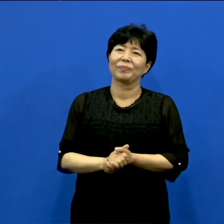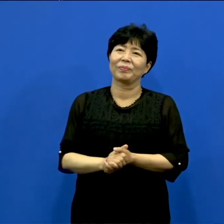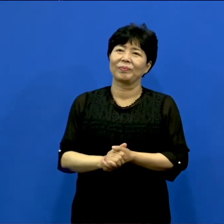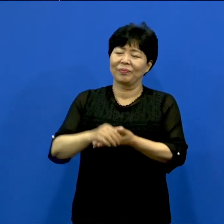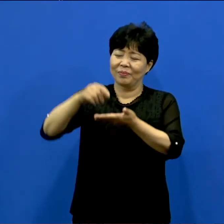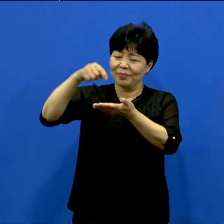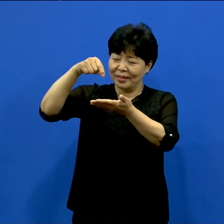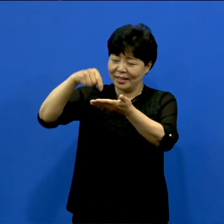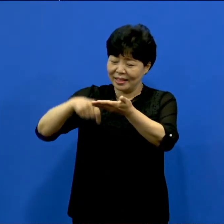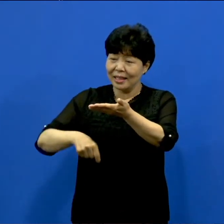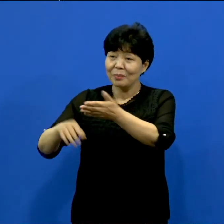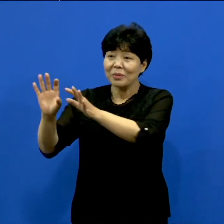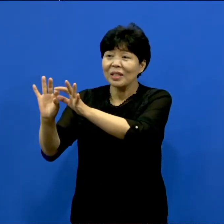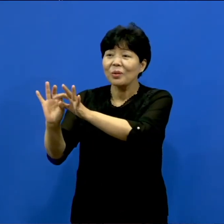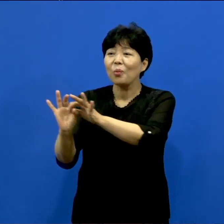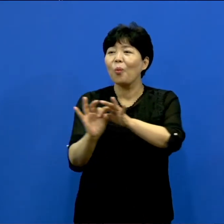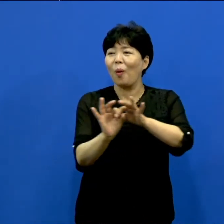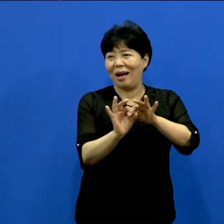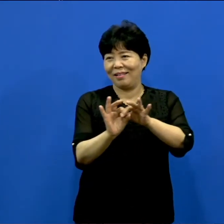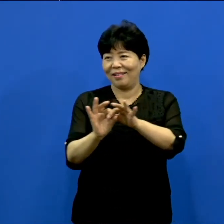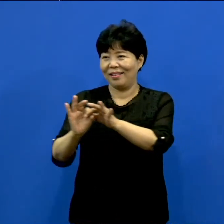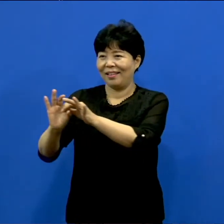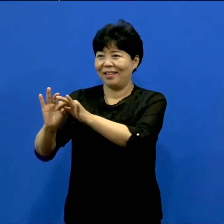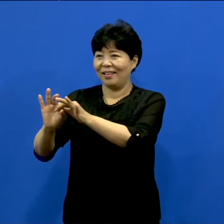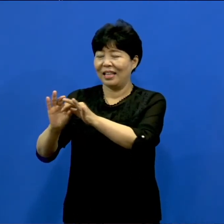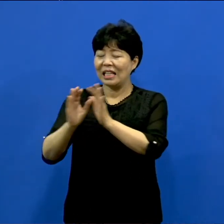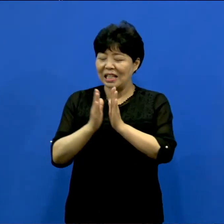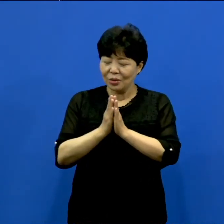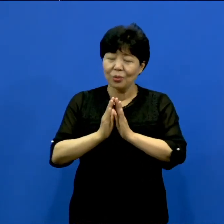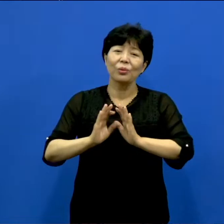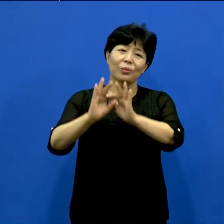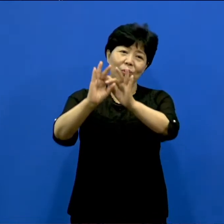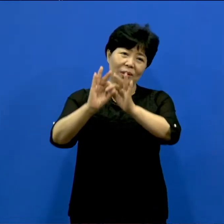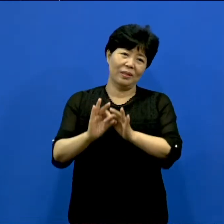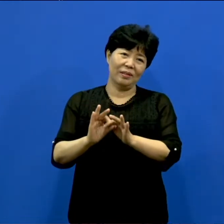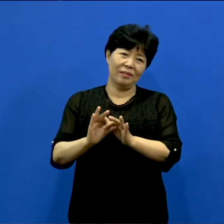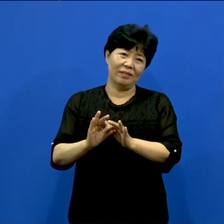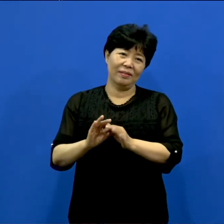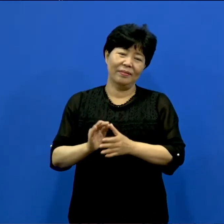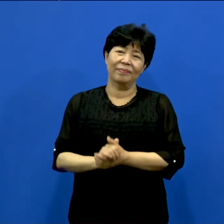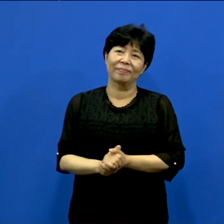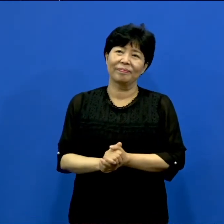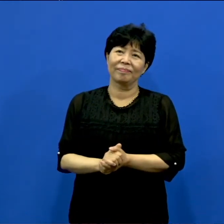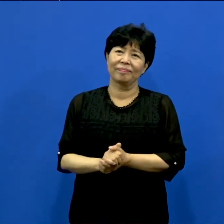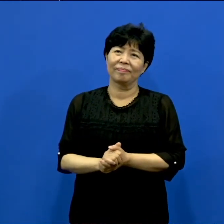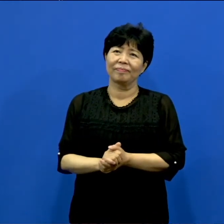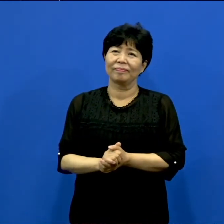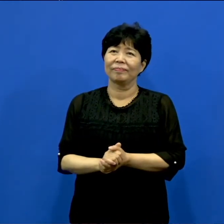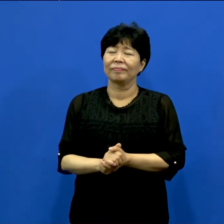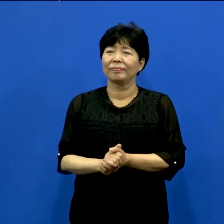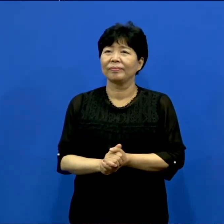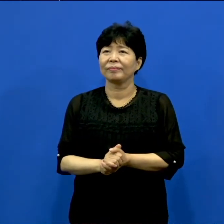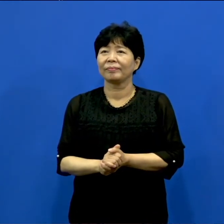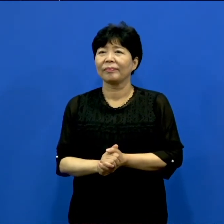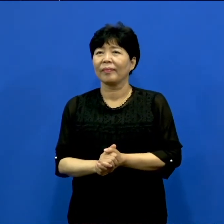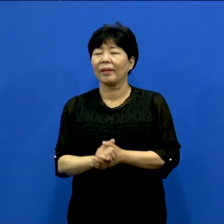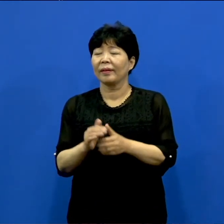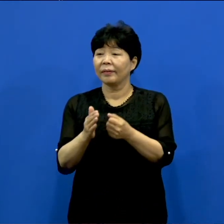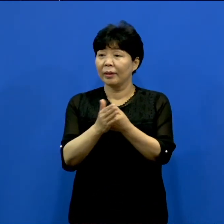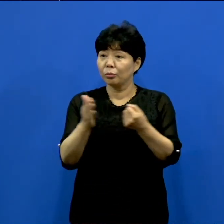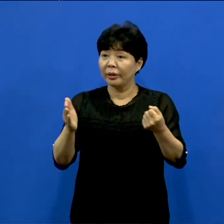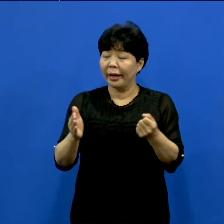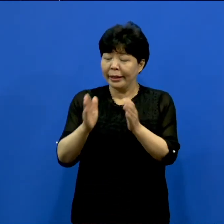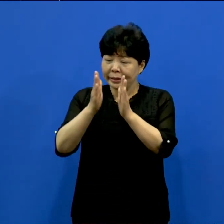깊은 관계 안으로 들어가는 거예요, 하나님과. 이 기도는. 그러니까 이거는 엄청난 경험이란 말이죠. 그래서 이런 기도의 세계에